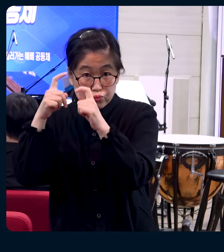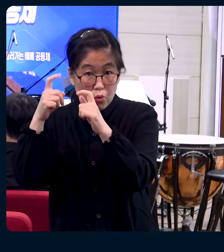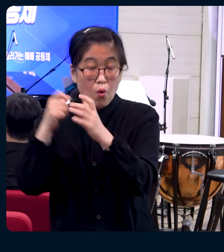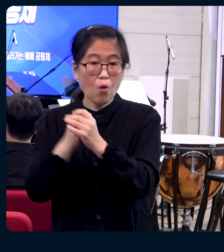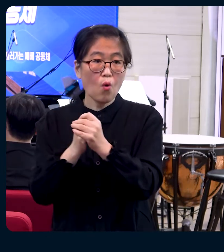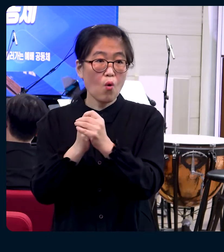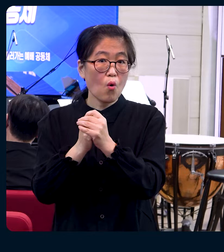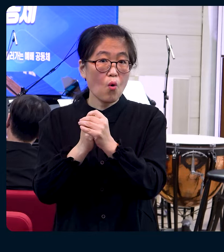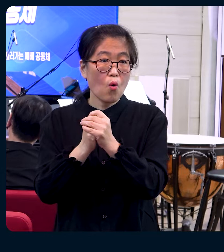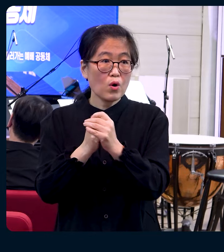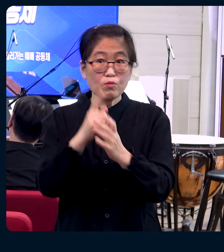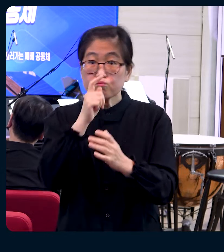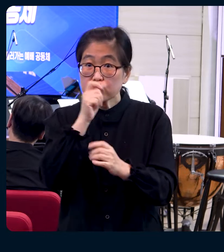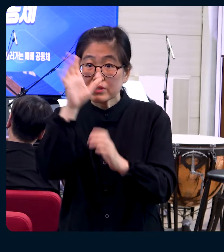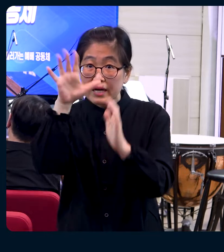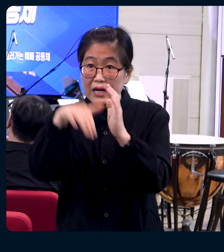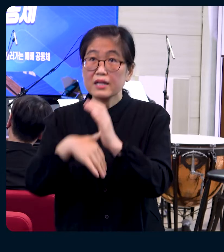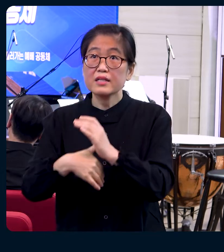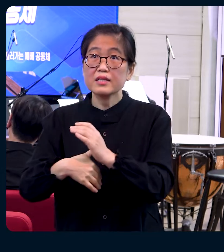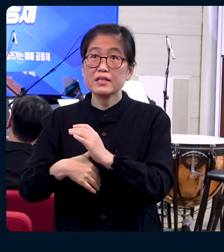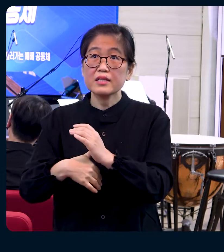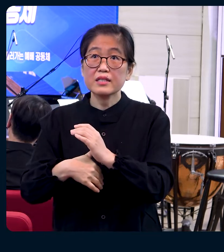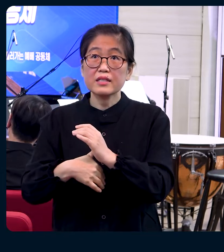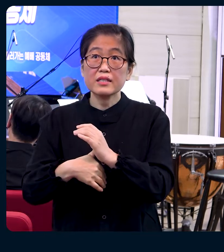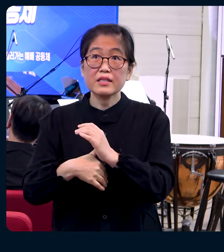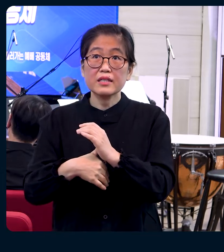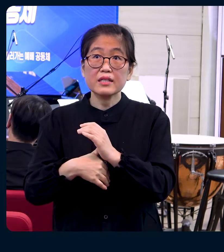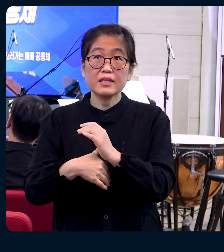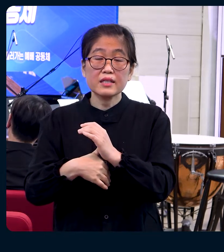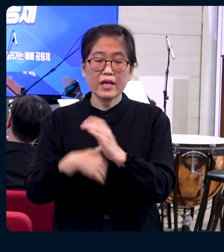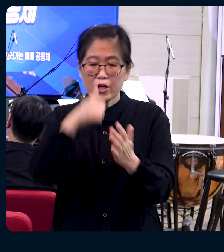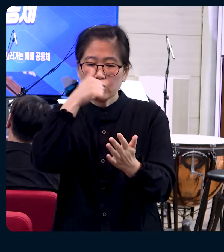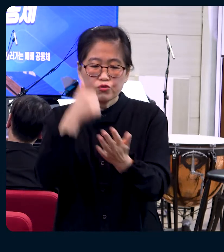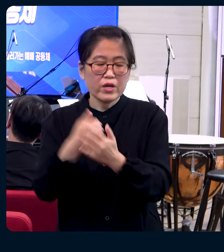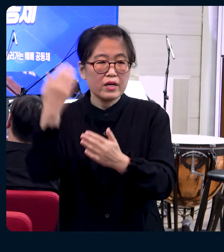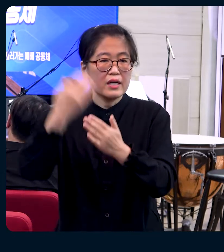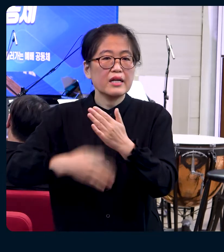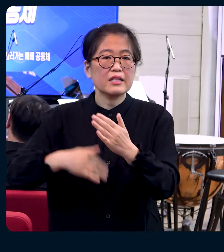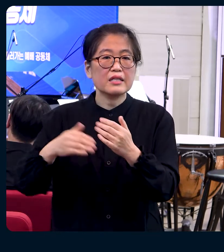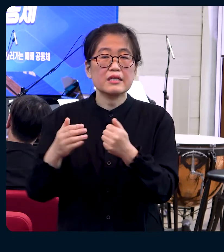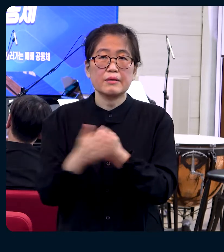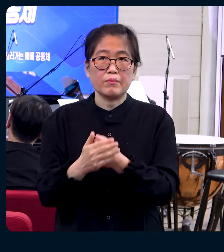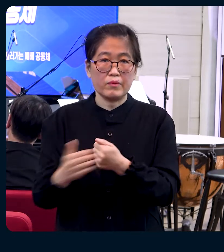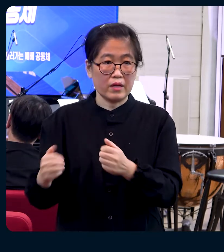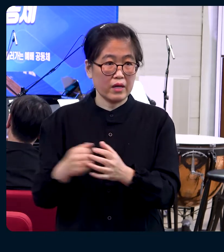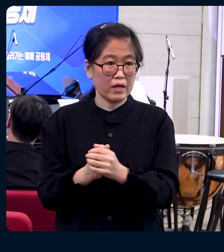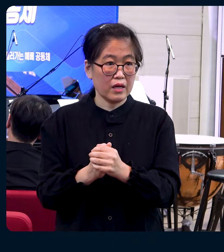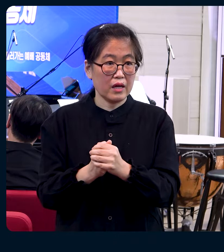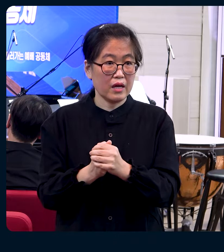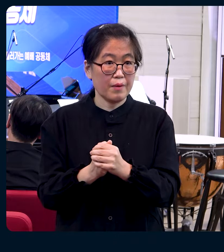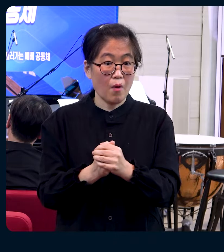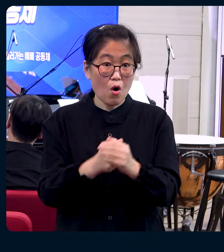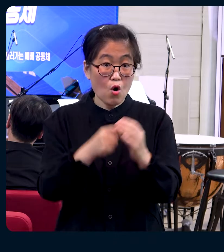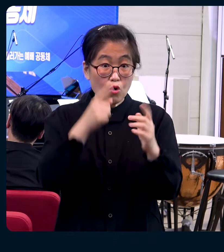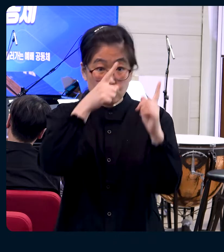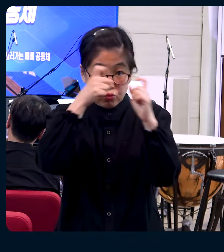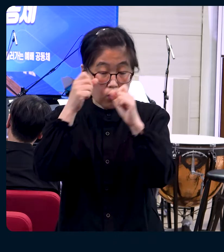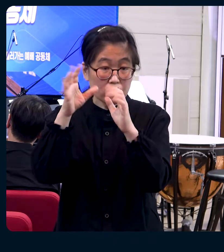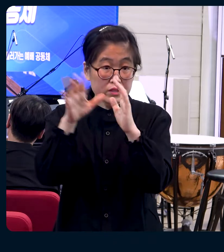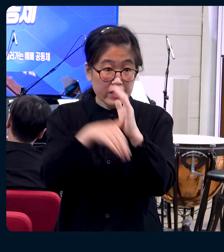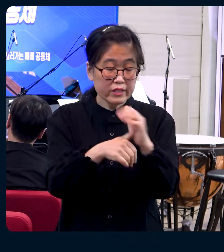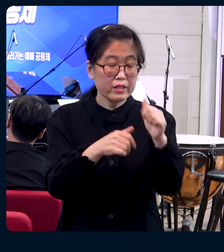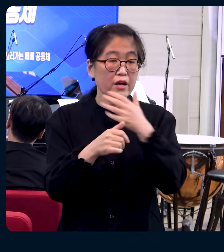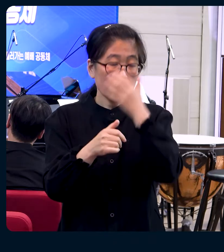유혹 자체가 죄가 아니라 유혹을 묵상할 때 죄가 잉태가 됩니다. 요셉은 유혹의